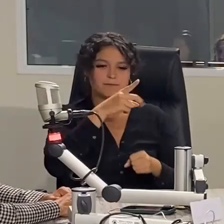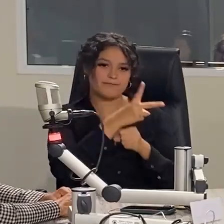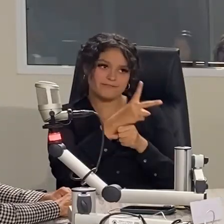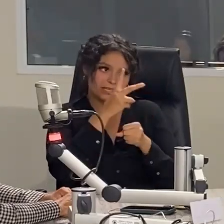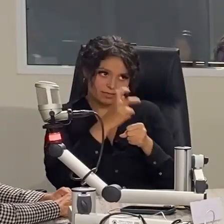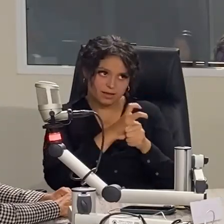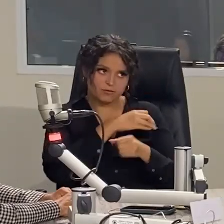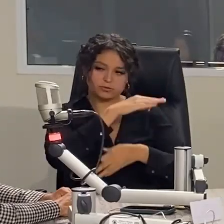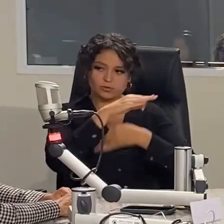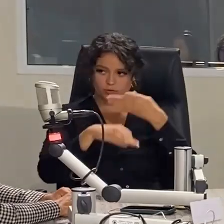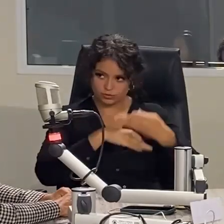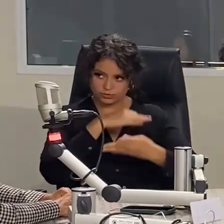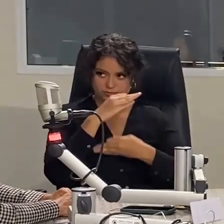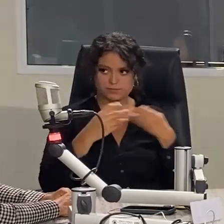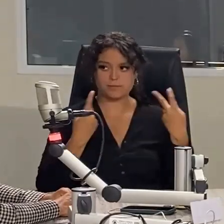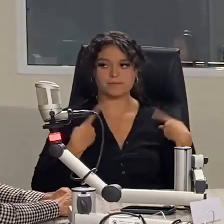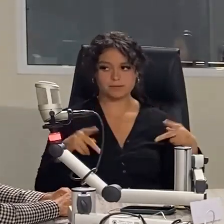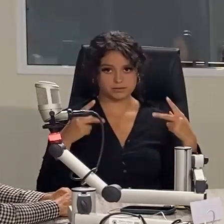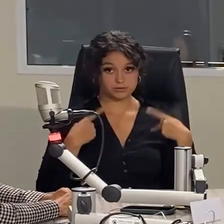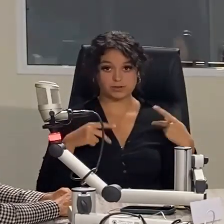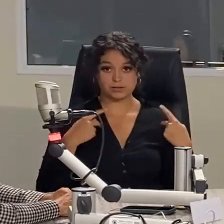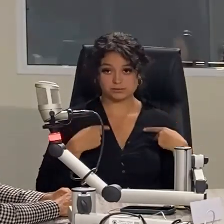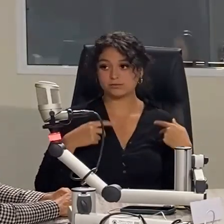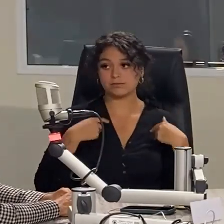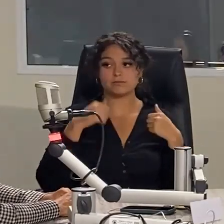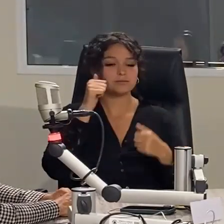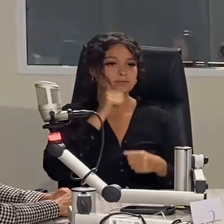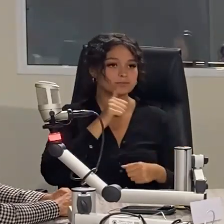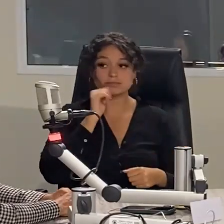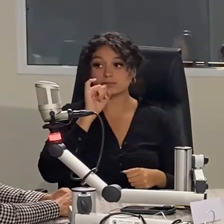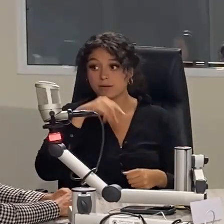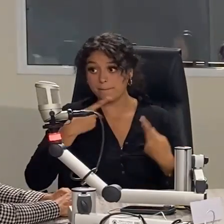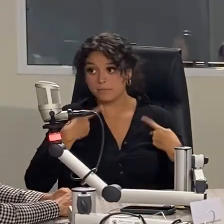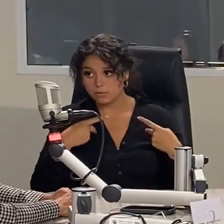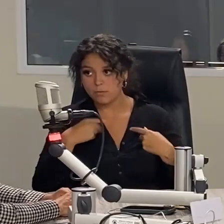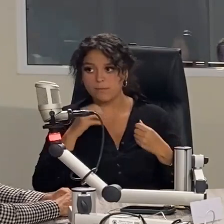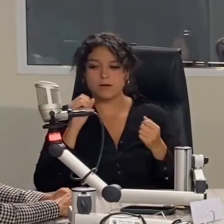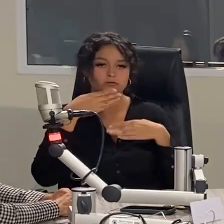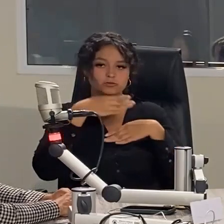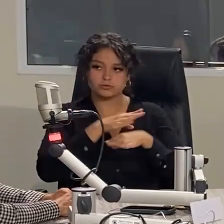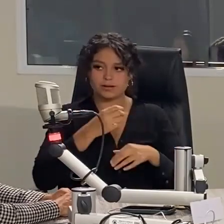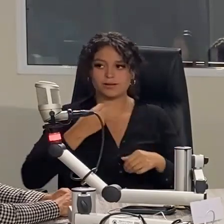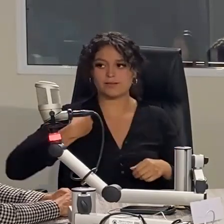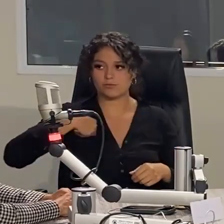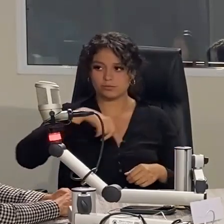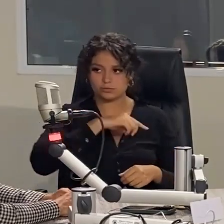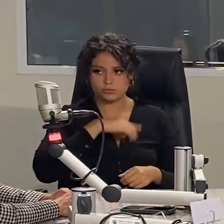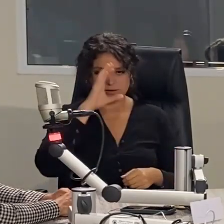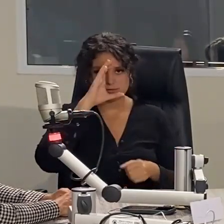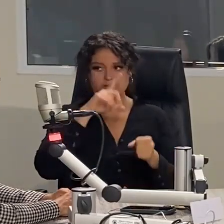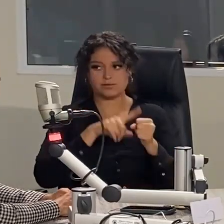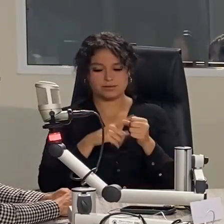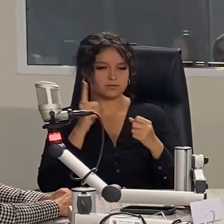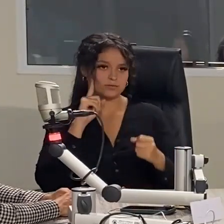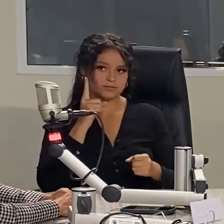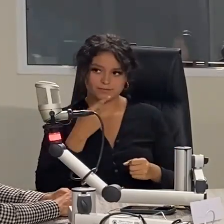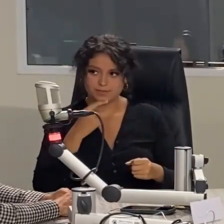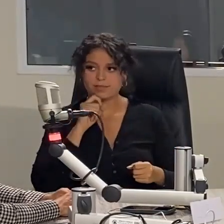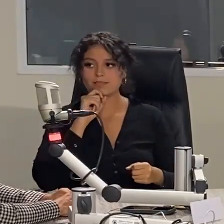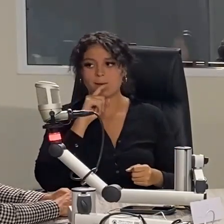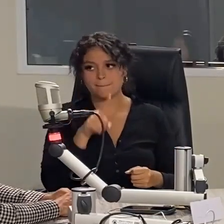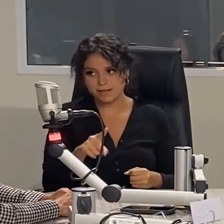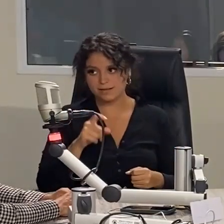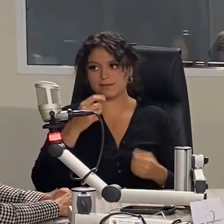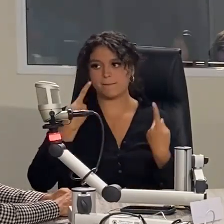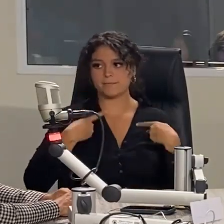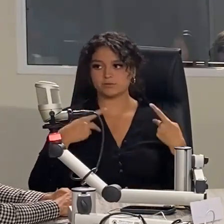invitarlos a que todas las personas también conozcan sobre la cultura sorda también, y